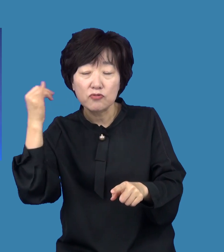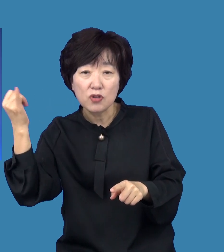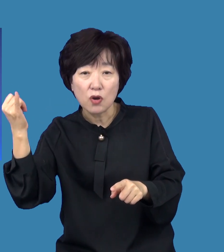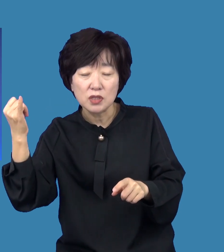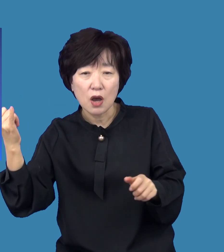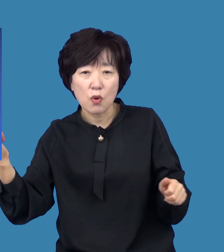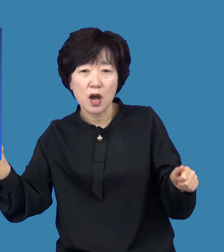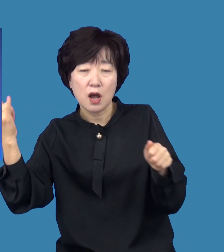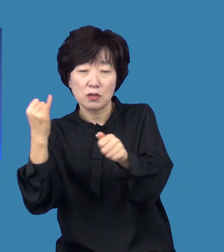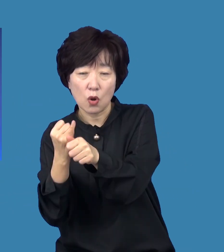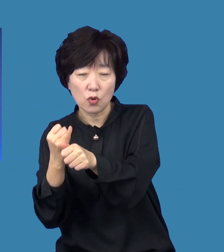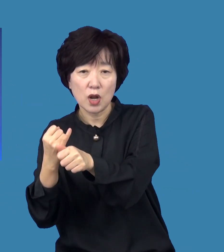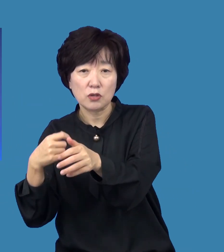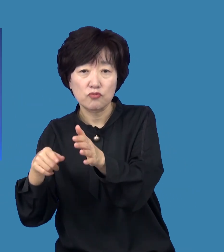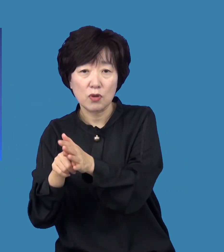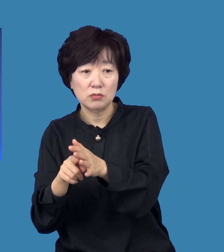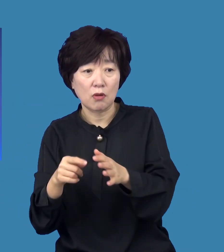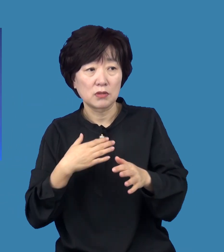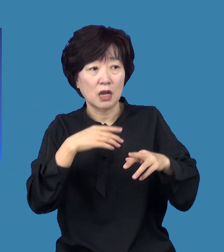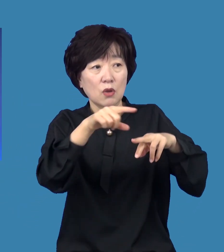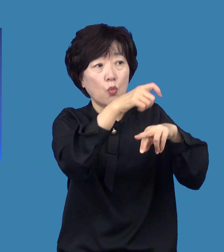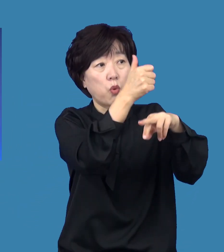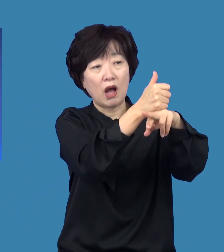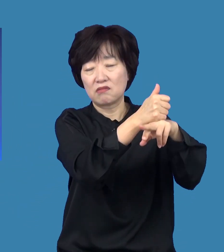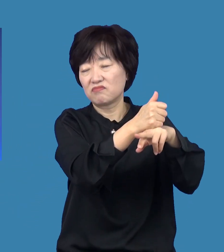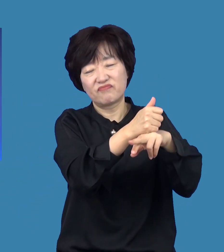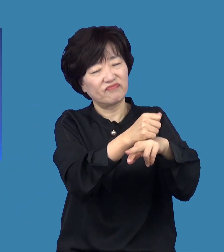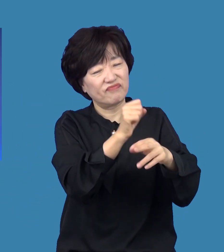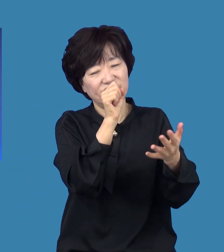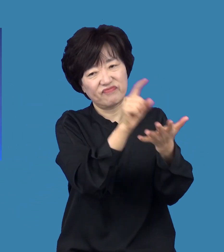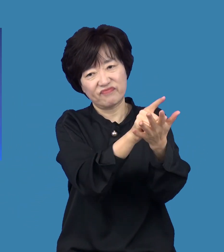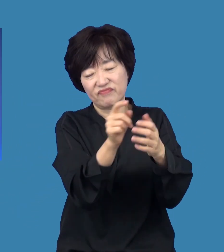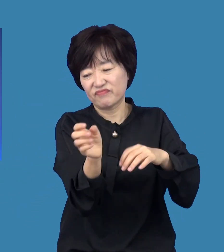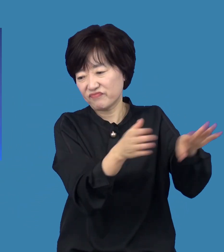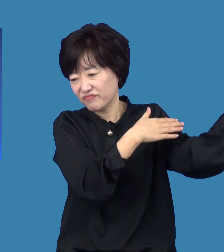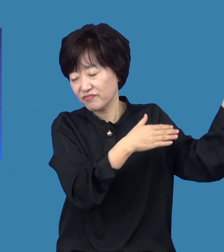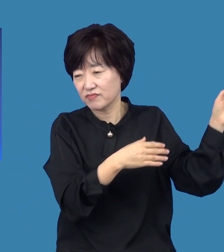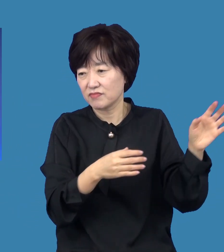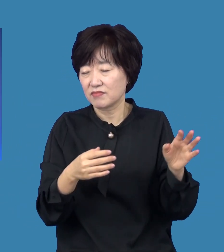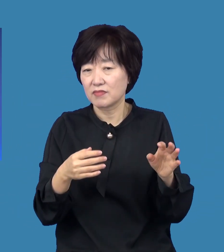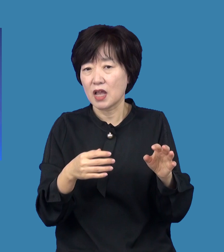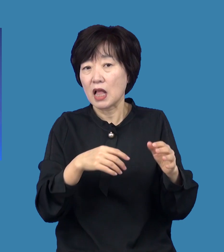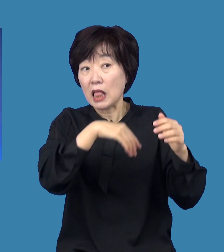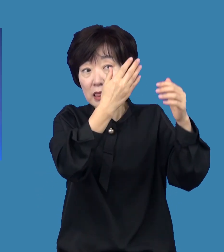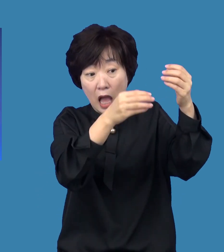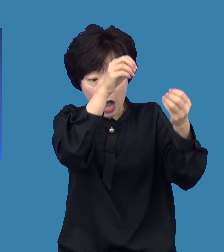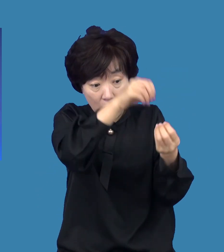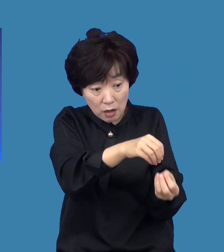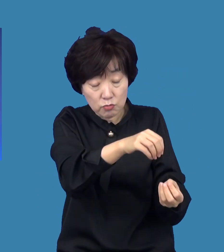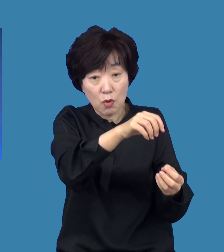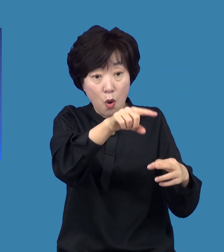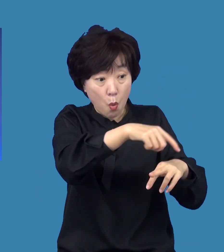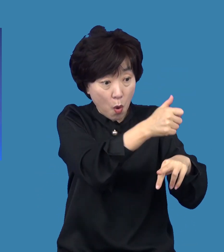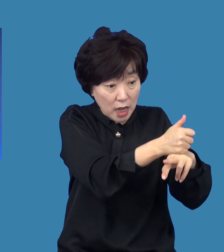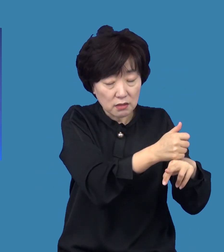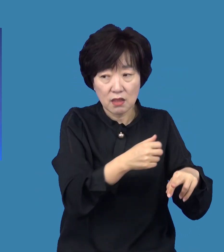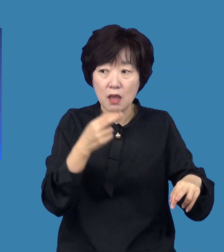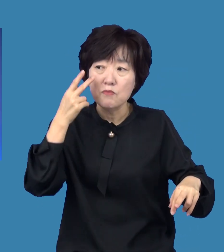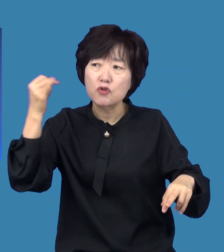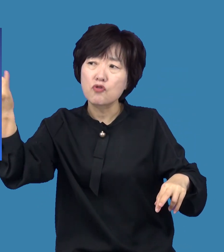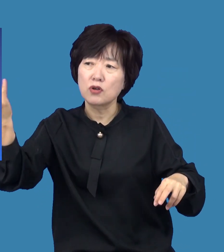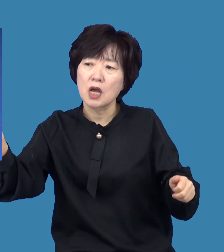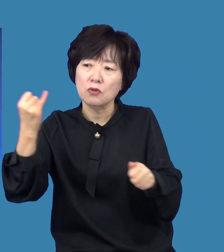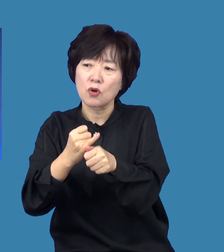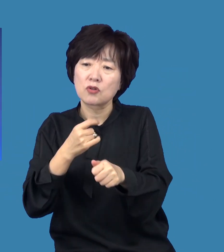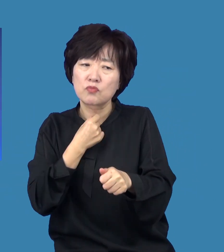왕위를 포기합니다. 이게 아주 유명한 사건이었죠. 그러니까 이 사람이 그 다음에 왕이 됐어야 될 사람인데 미국 여자하고 결혼하려고